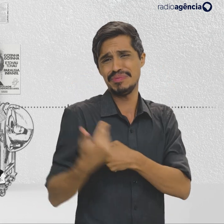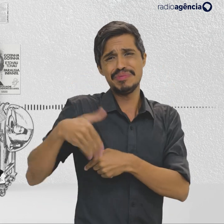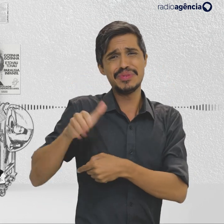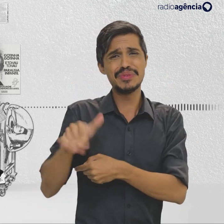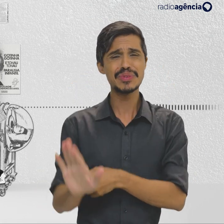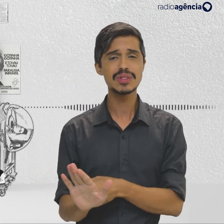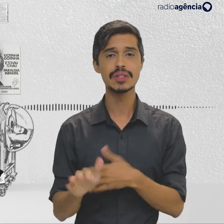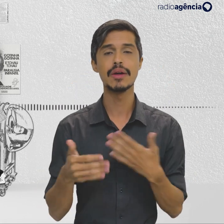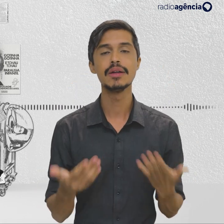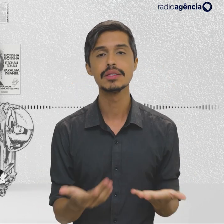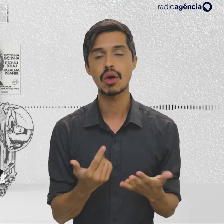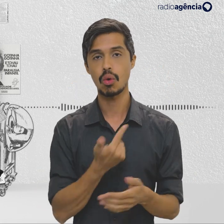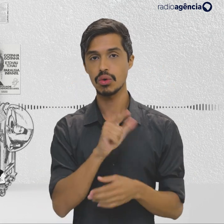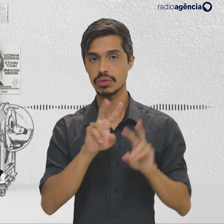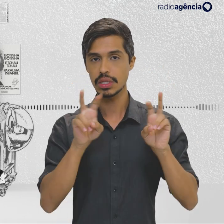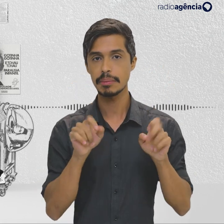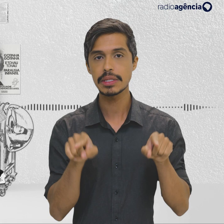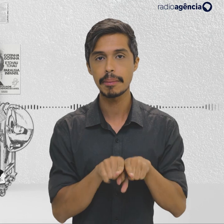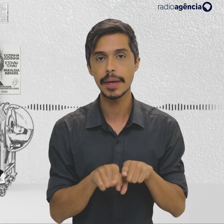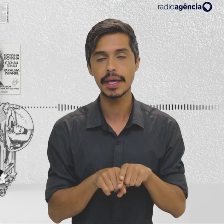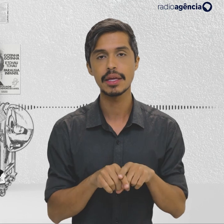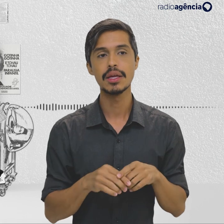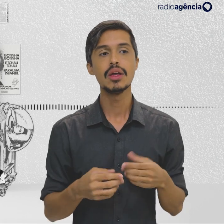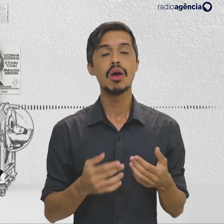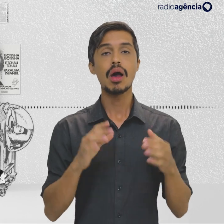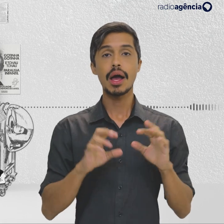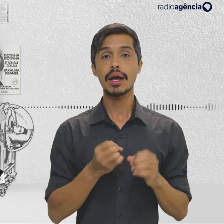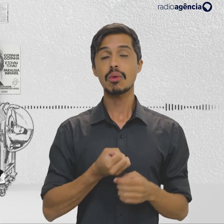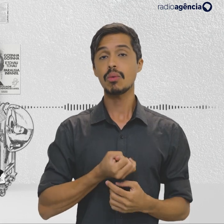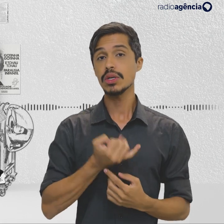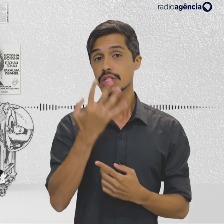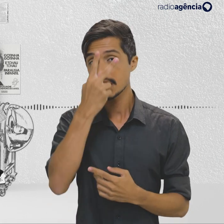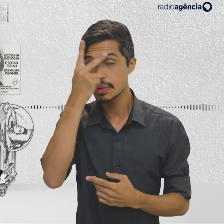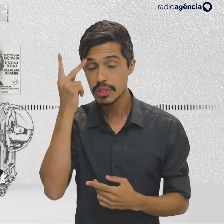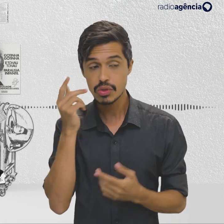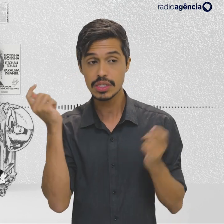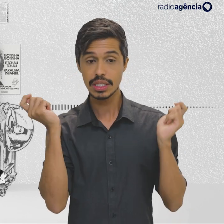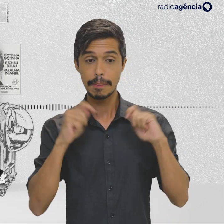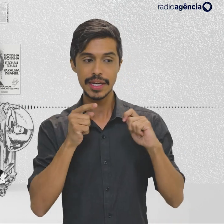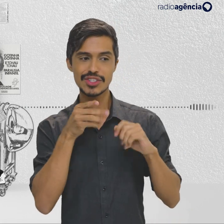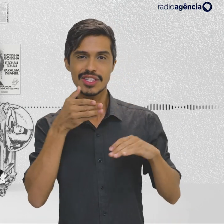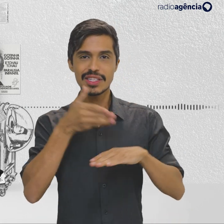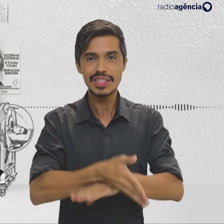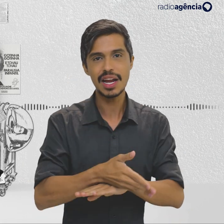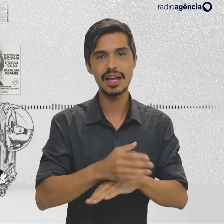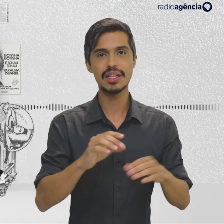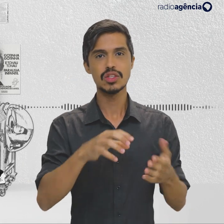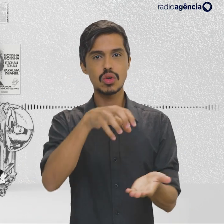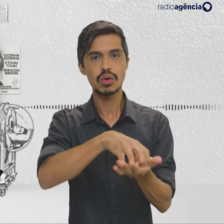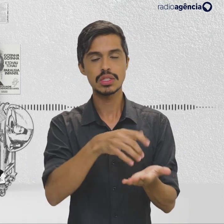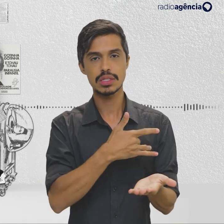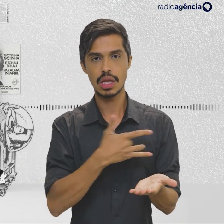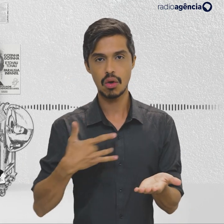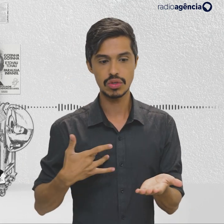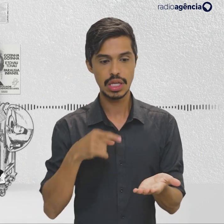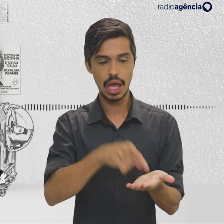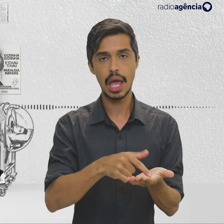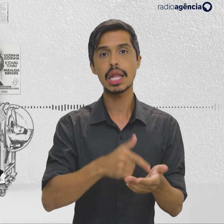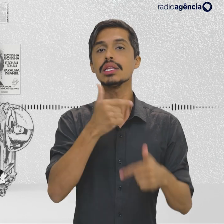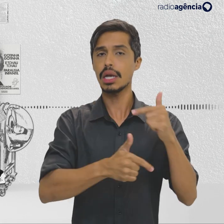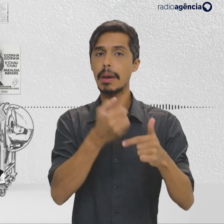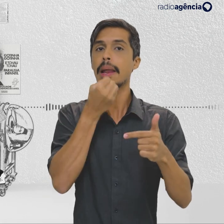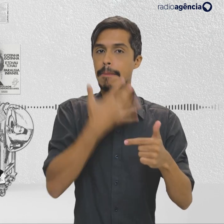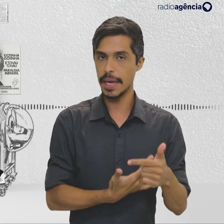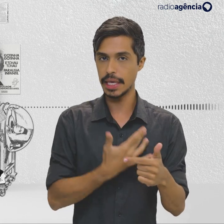vacinação um outro ponto que eu quero trazer é com relação ao acesso as unidades de saúde a estratégia de saúde